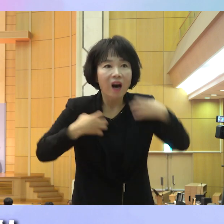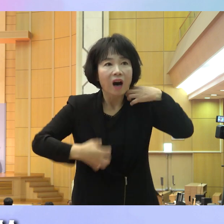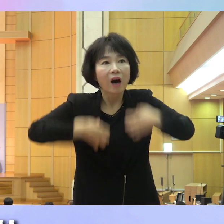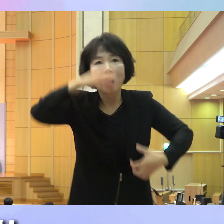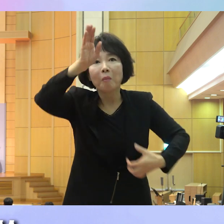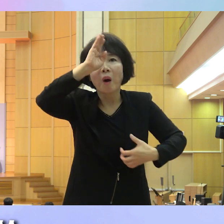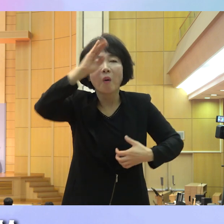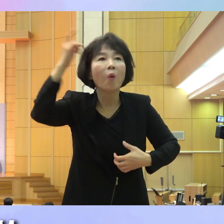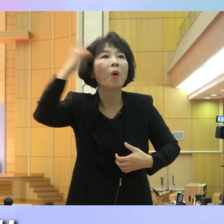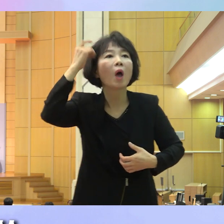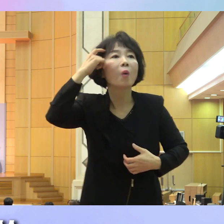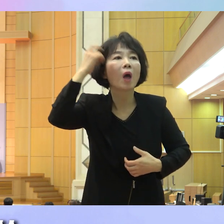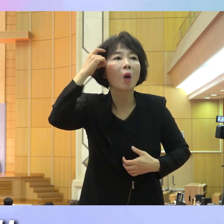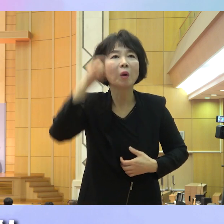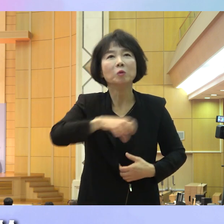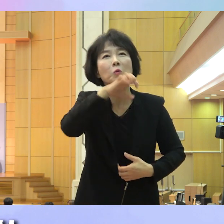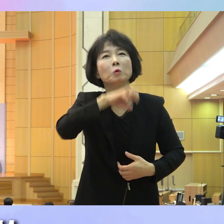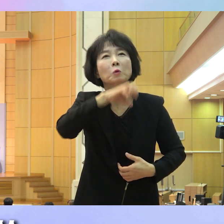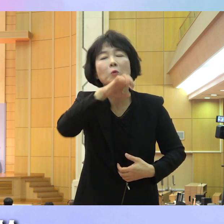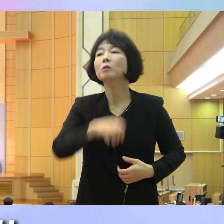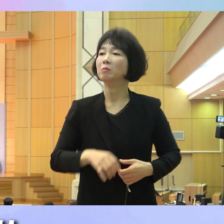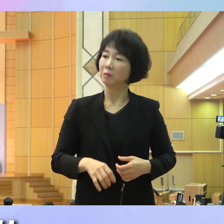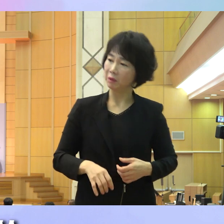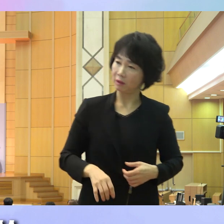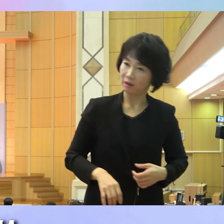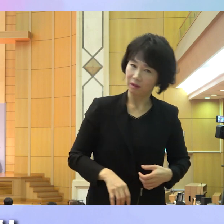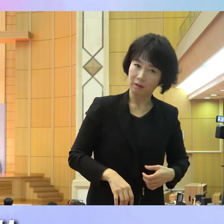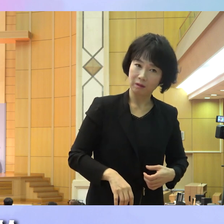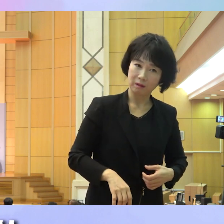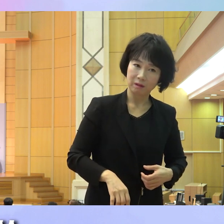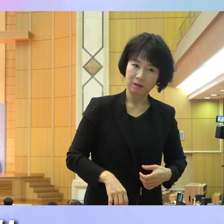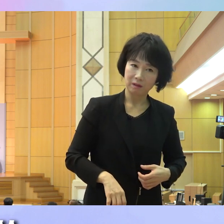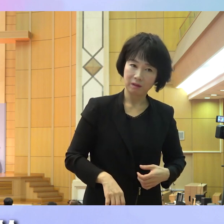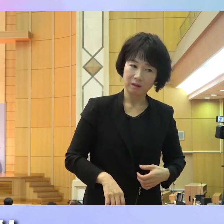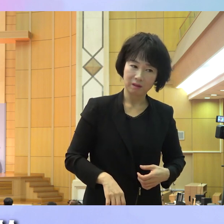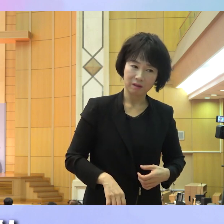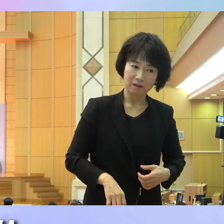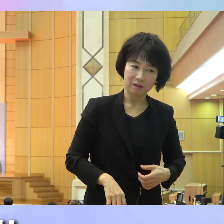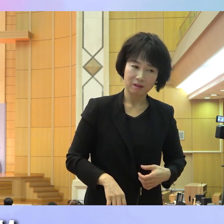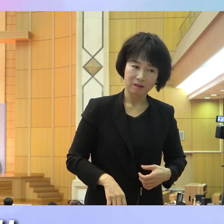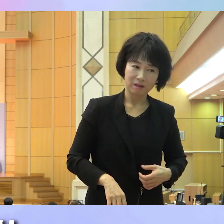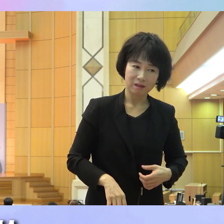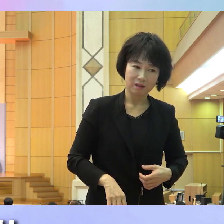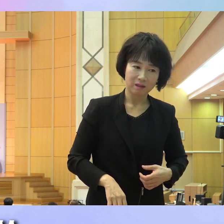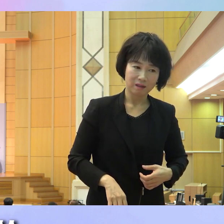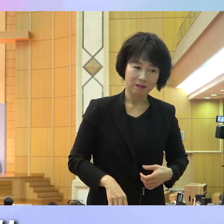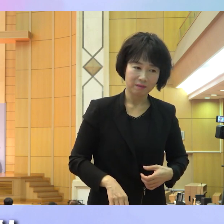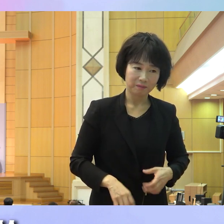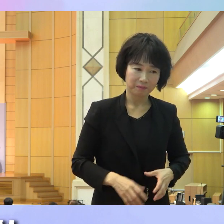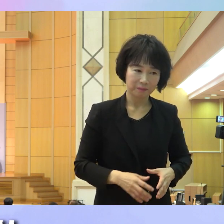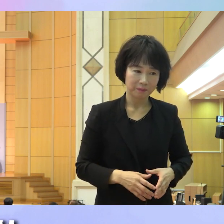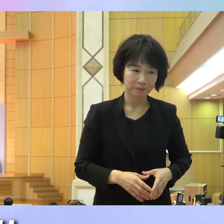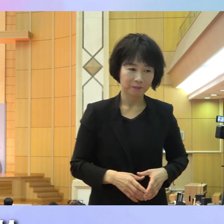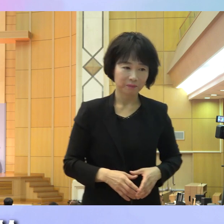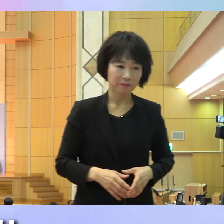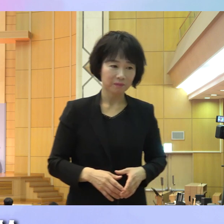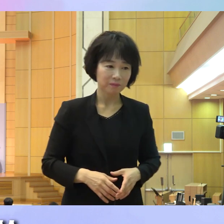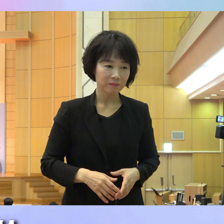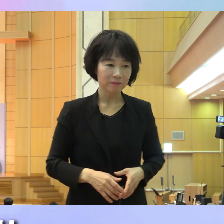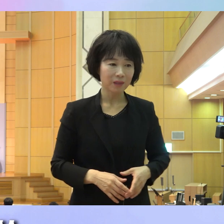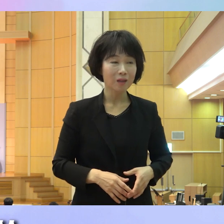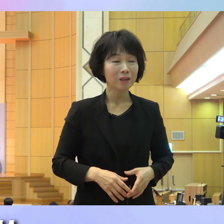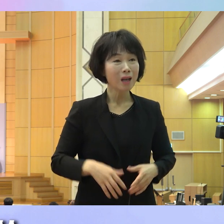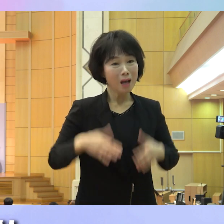상관없이 기도하면 고쳐지는데, 이 많은 병을 다 고침 받으려면 몇 번 기도